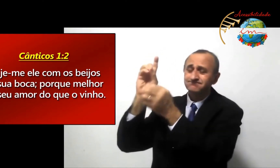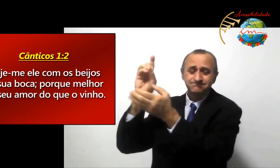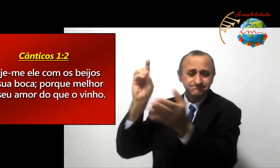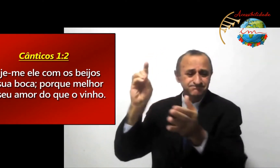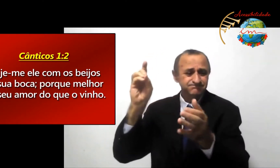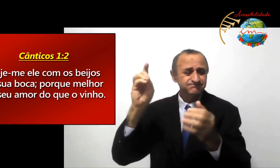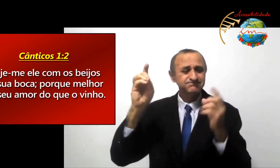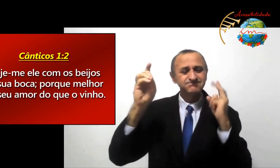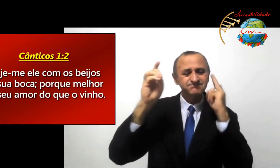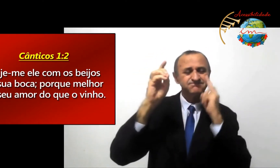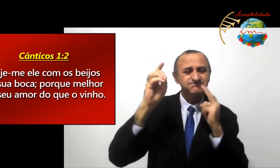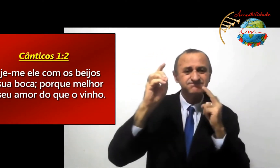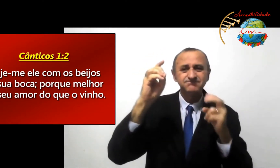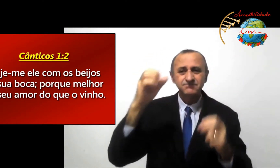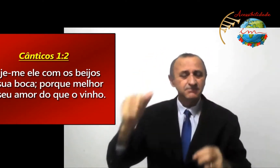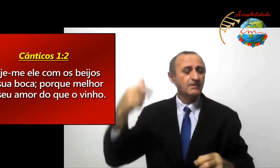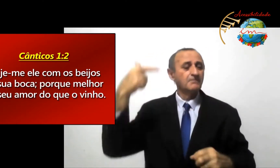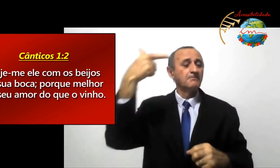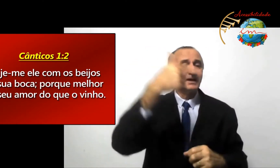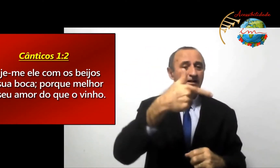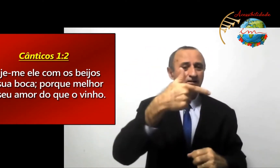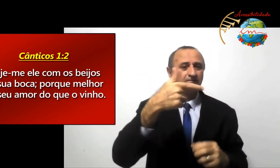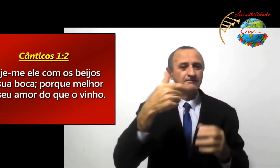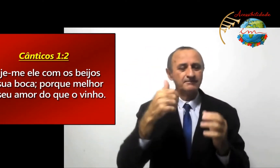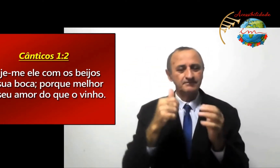seu amor do que o vinho.